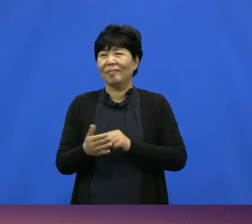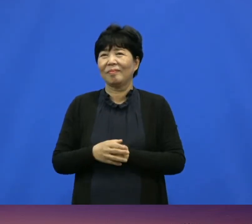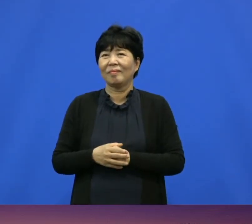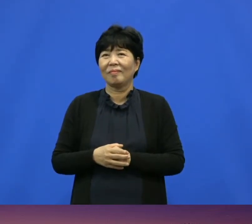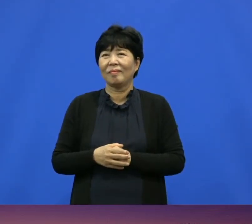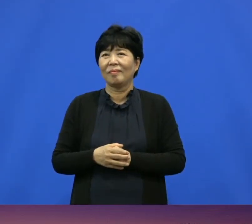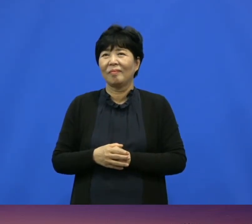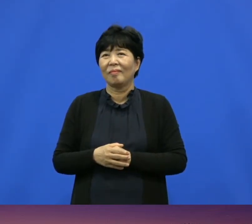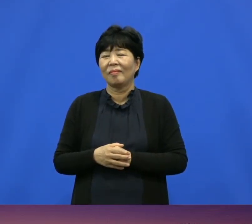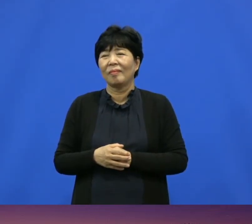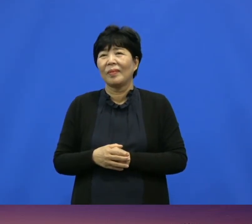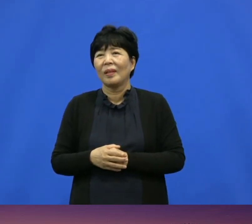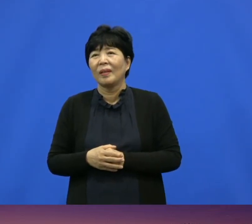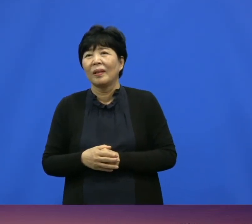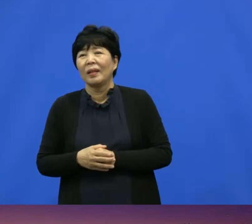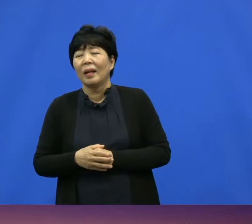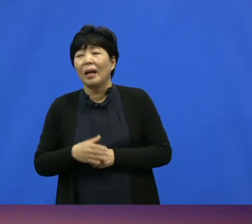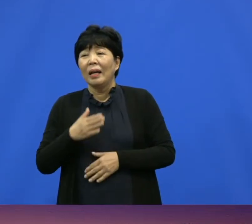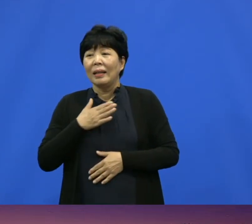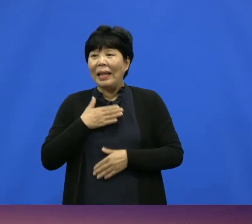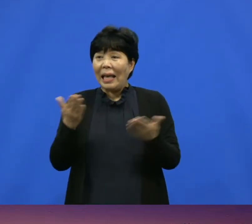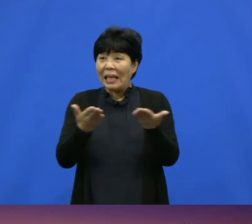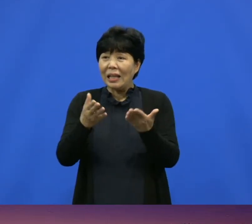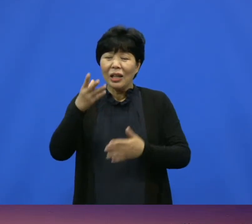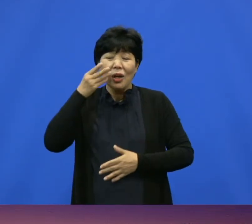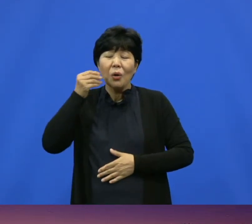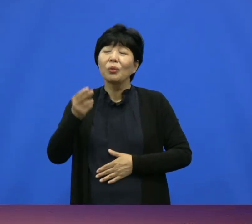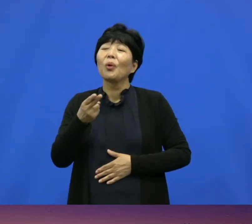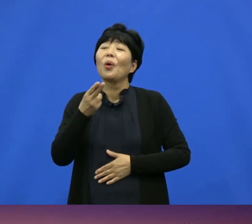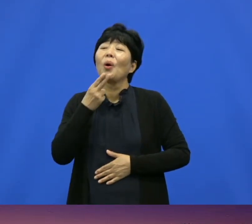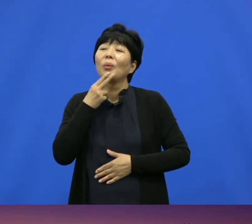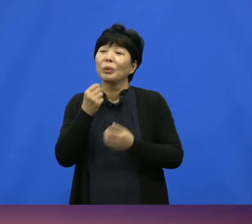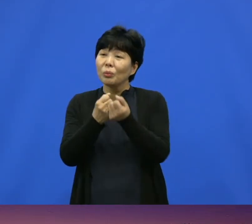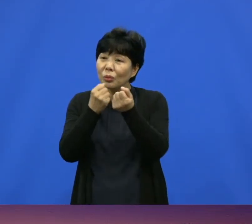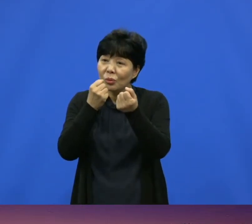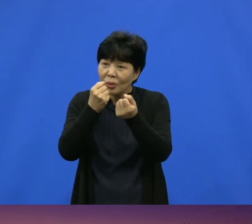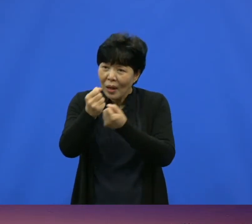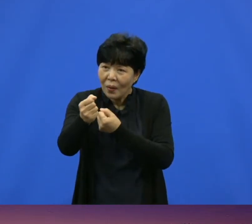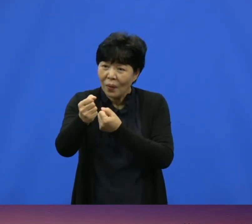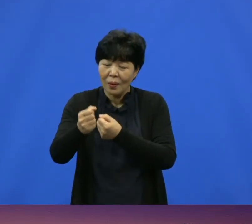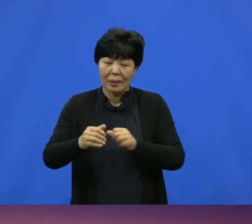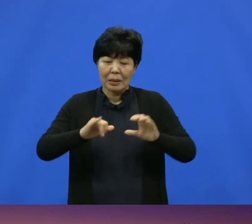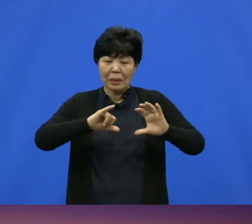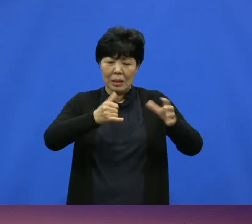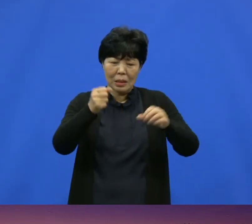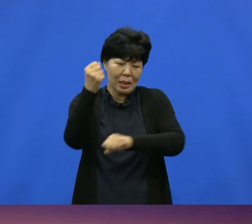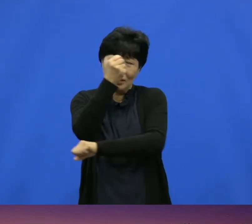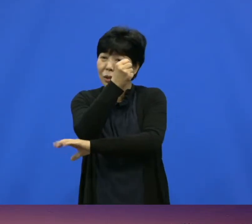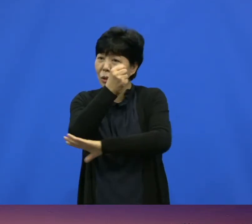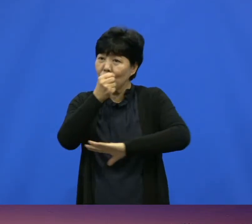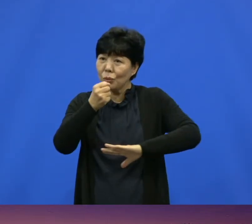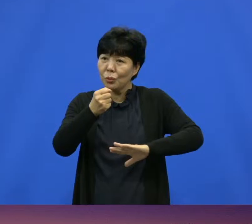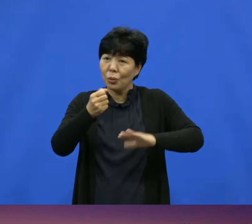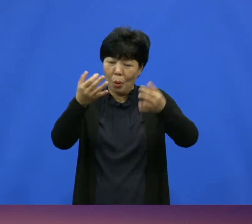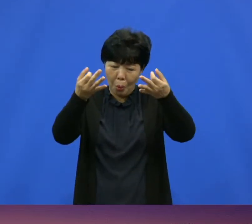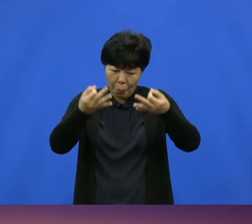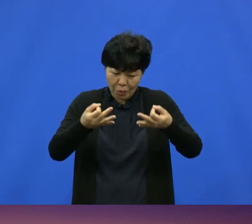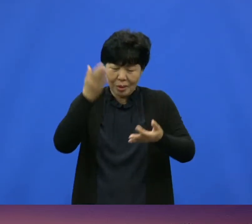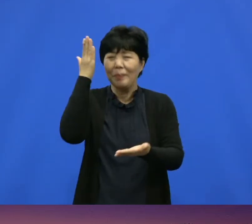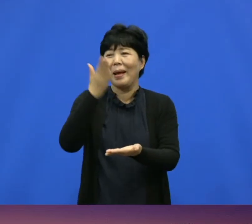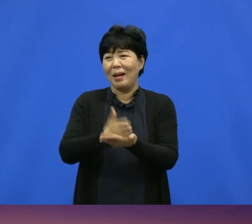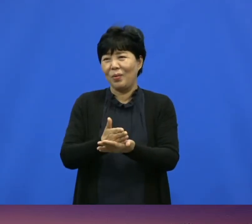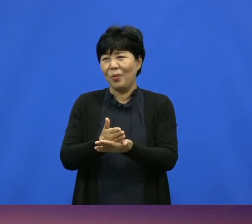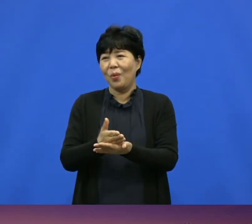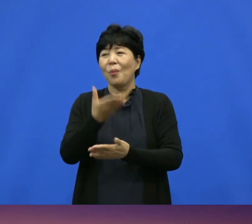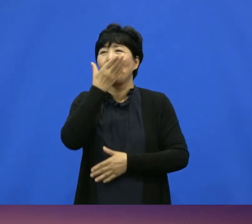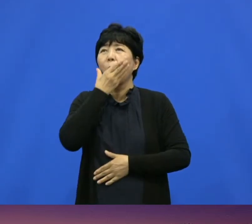잘 안 된다 할지라도 하나님은 그 세상의 사람들이 평가하는 기준에 의해서 우리를 바라보시는 분이 결코 아니고 예수 그리스도의 복음